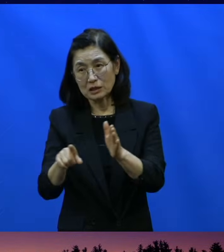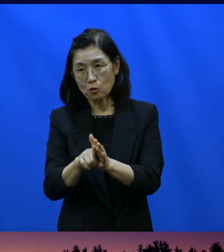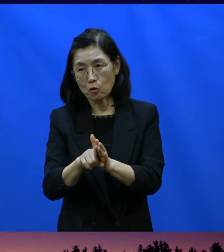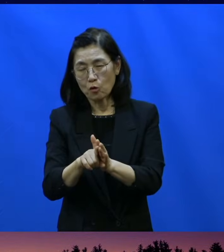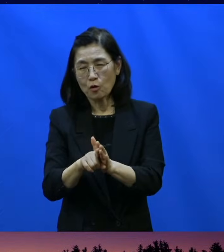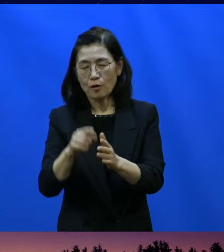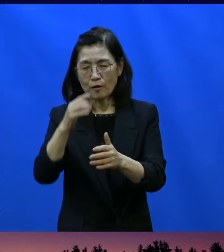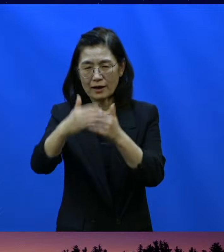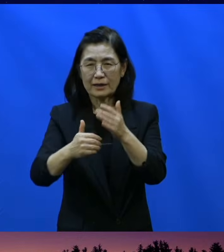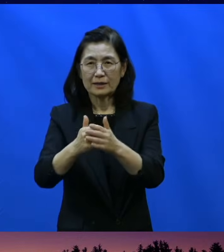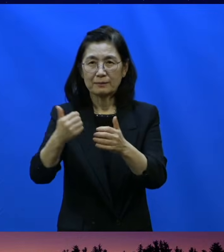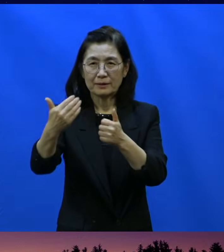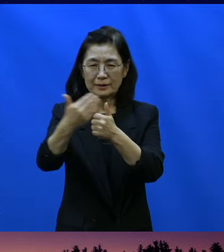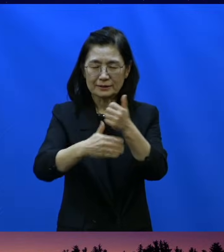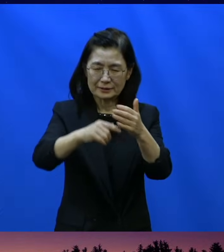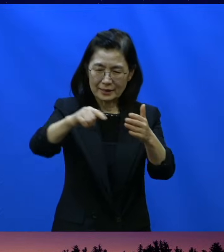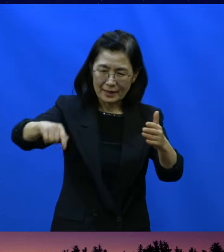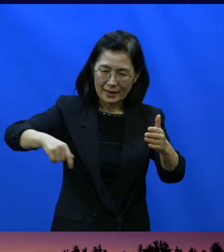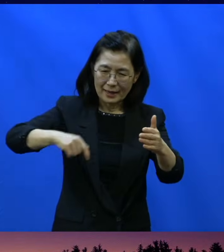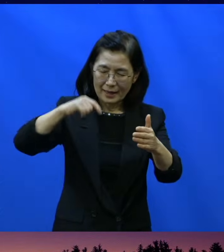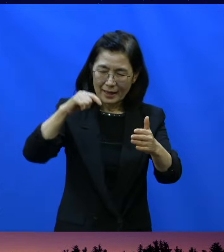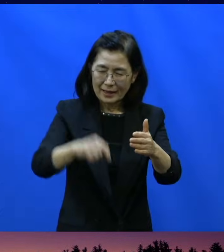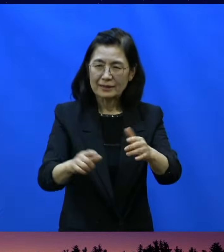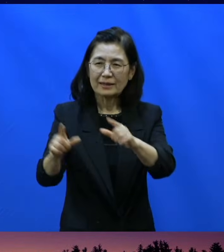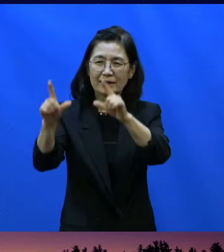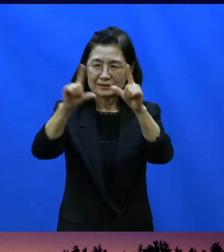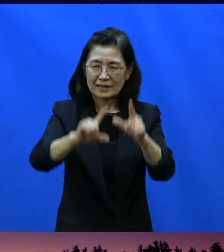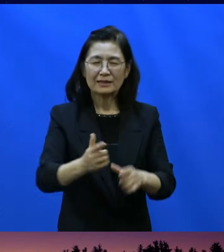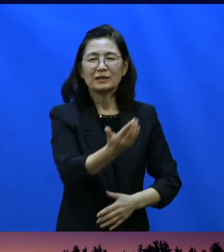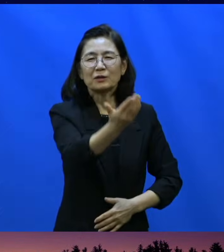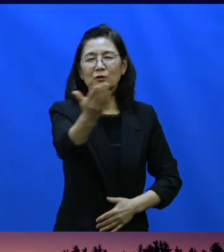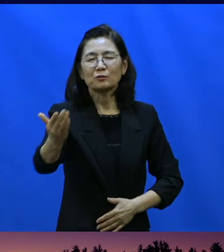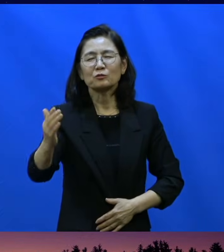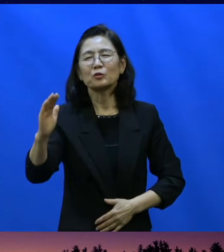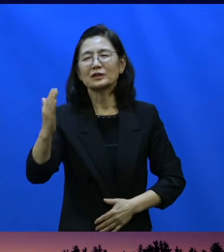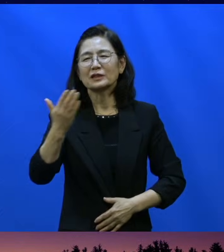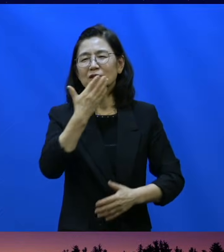그 은혜 안에 붙잡혀 살아가는 여러분들 되시기를 축원합니다.